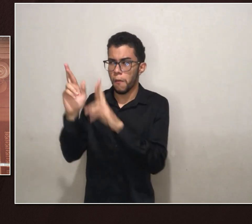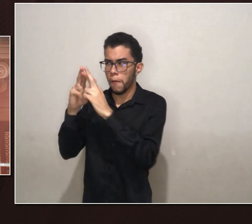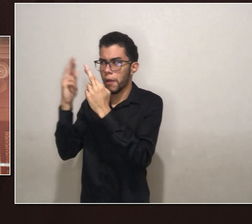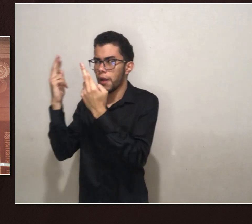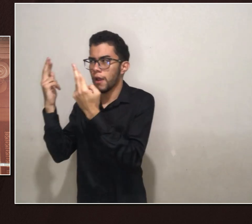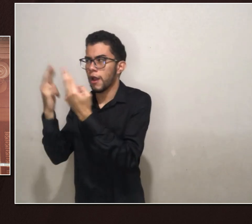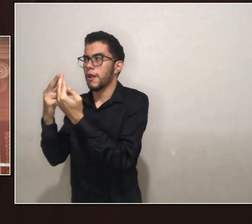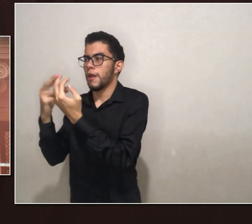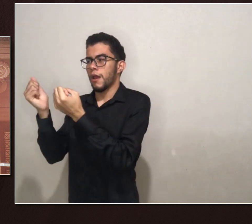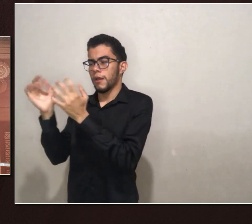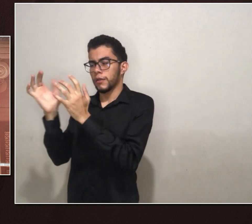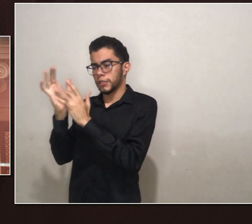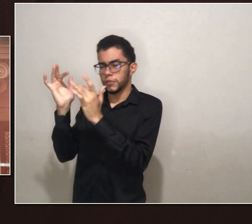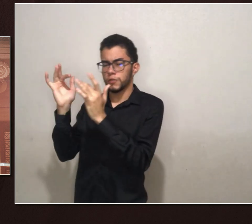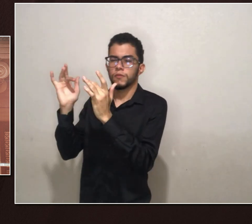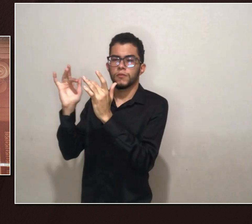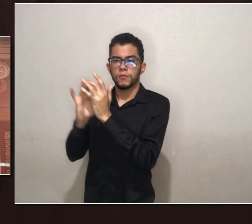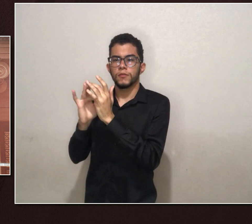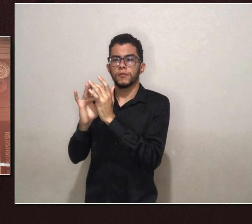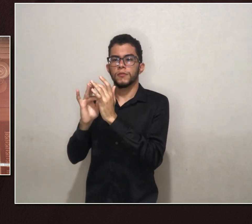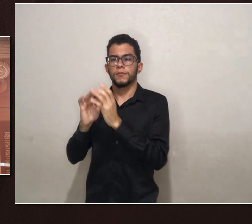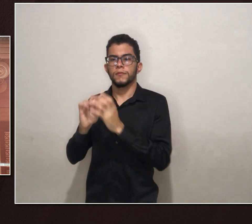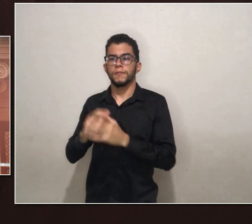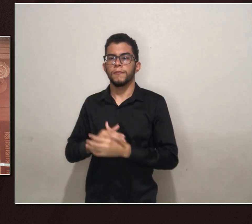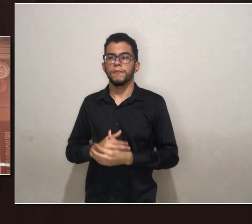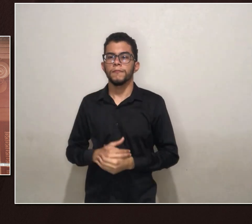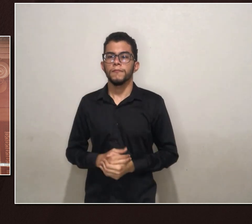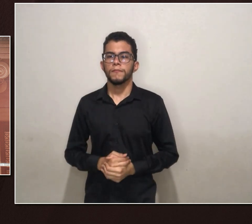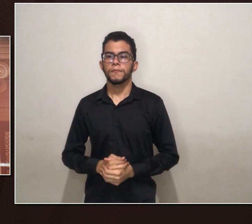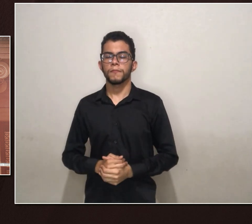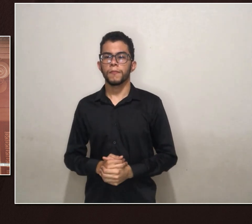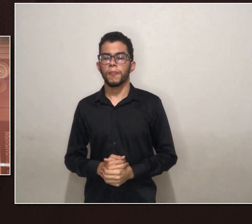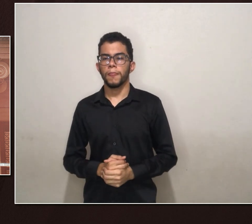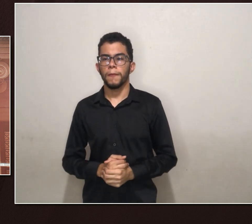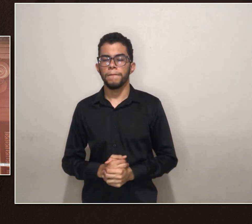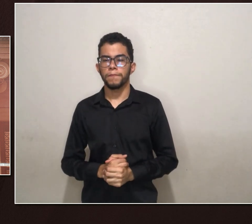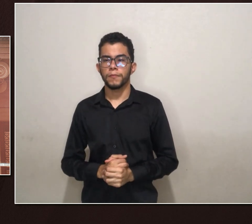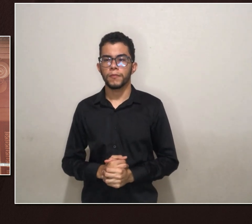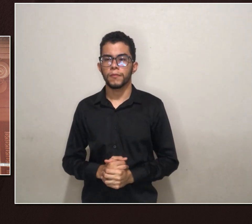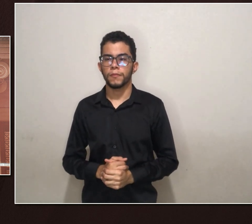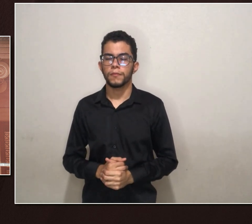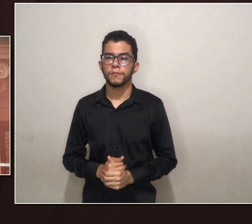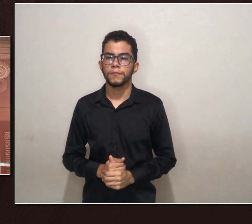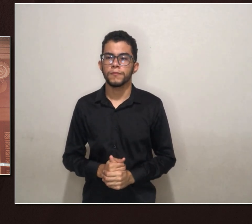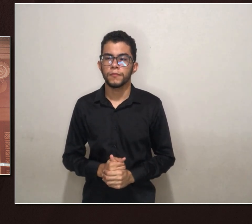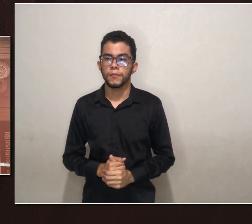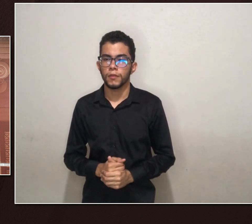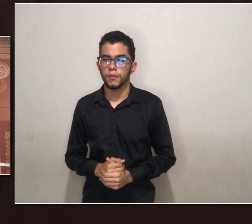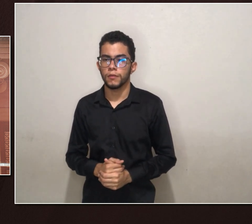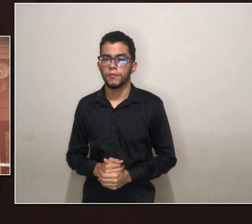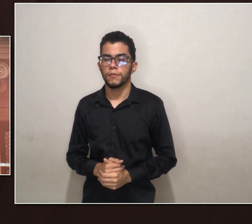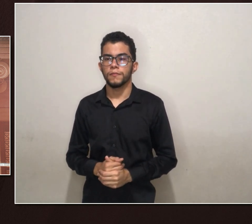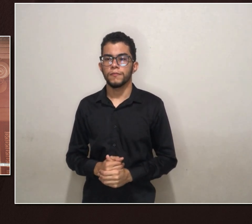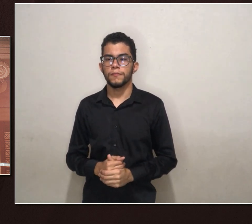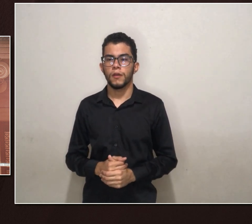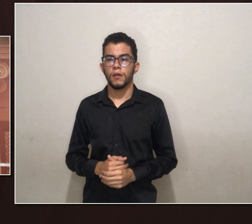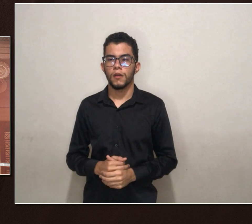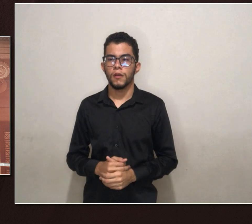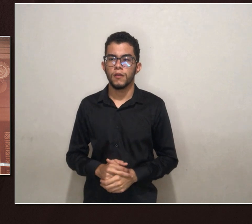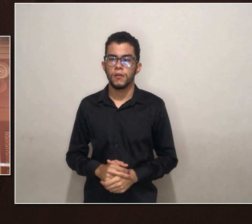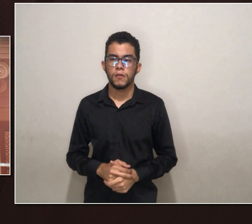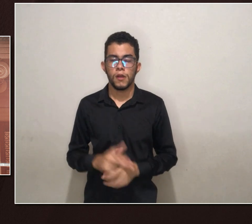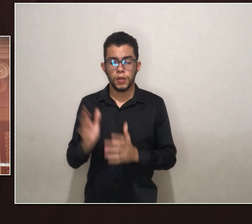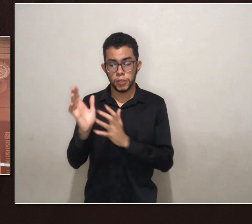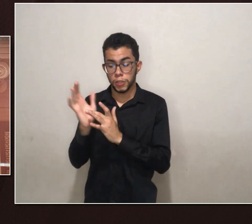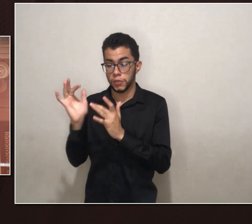de Jesus não nos deixa desanimar, não nos deixa desistir, abandonar no meio do caminho. Não, nós